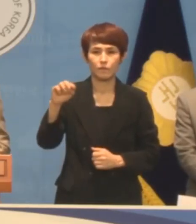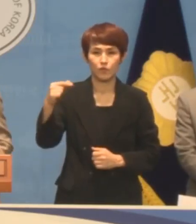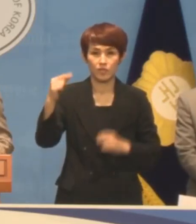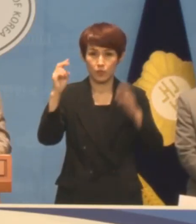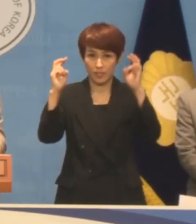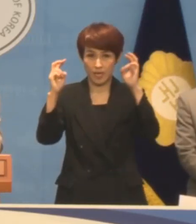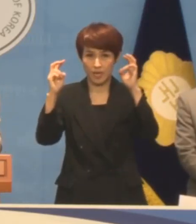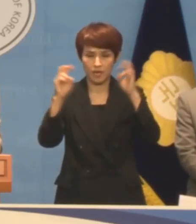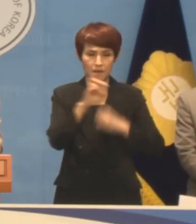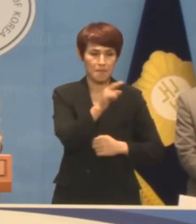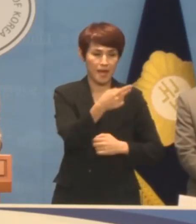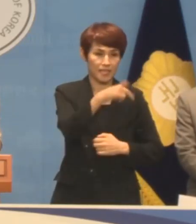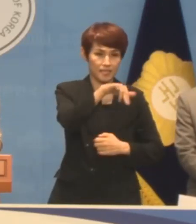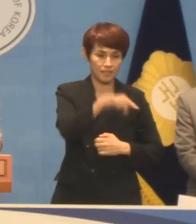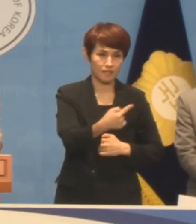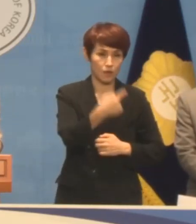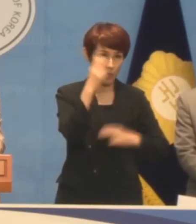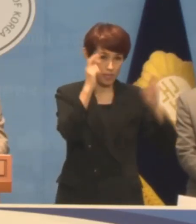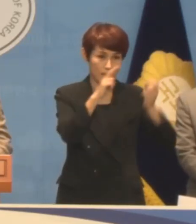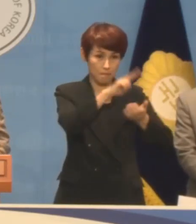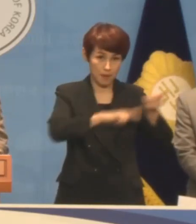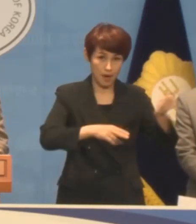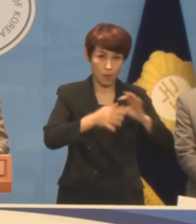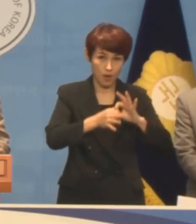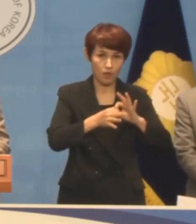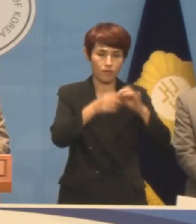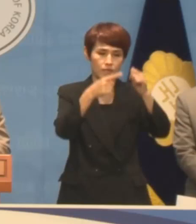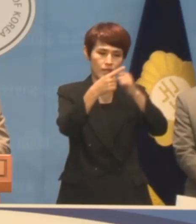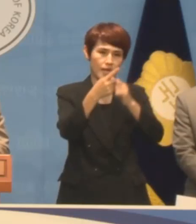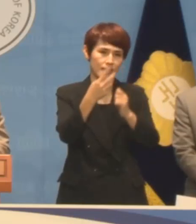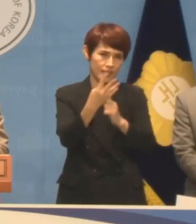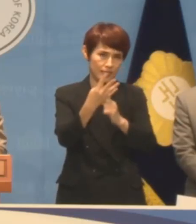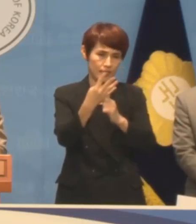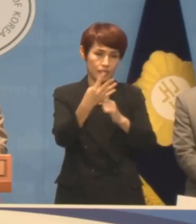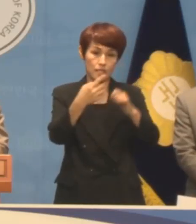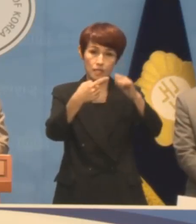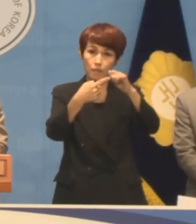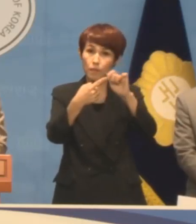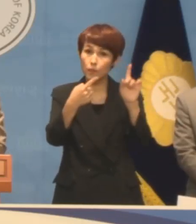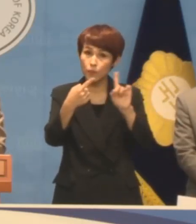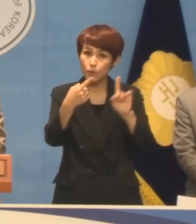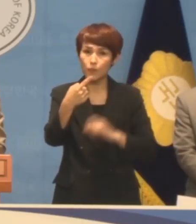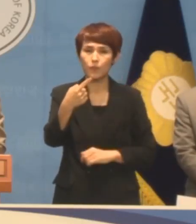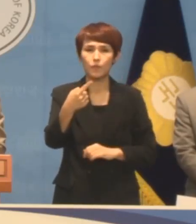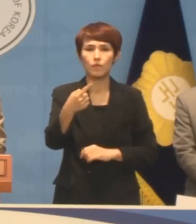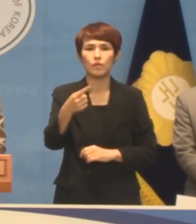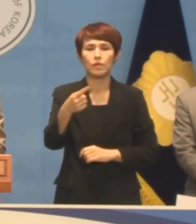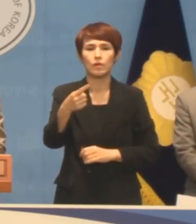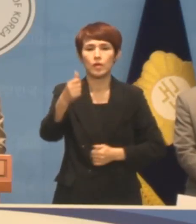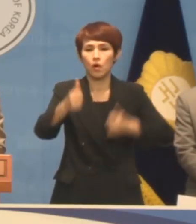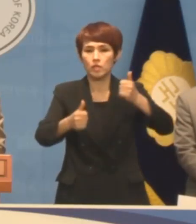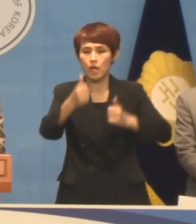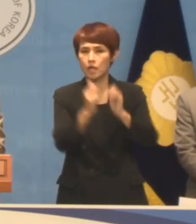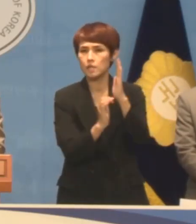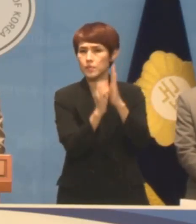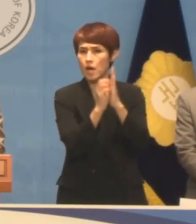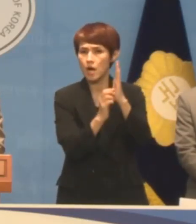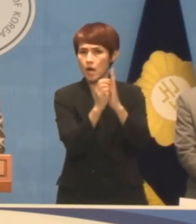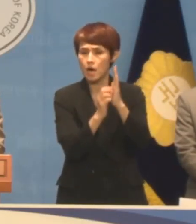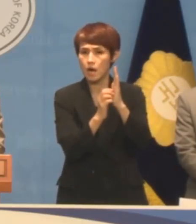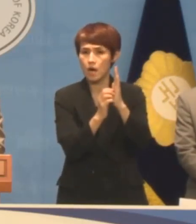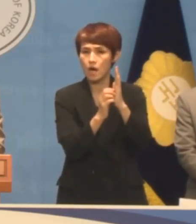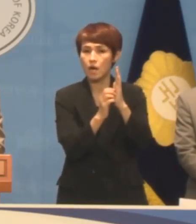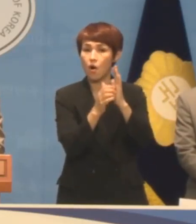MG손해보험 메리츠 매각 과정 한 4가지 정도로 짚어야 될 것 같습니다. 첫 번째, 경쟁 입찰에 준하는